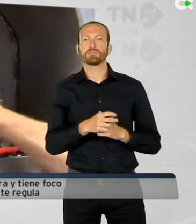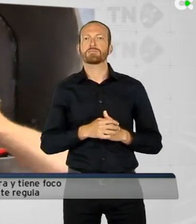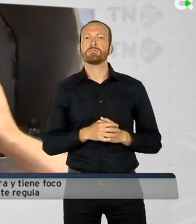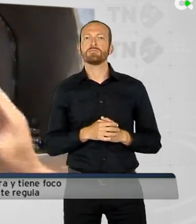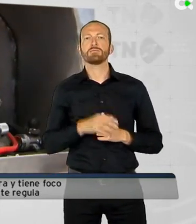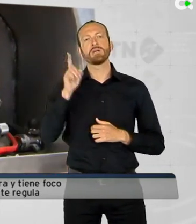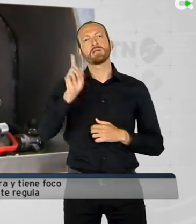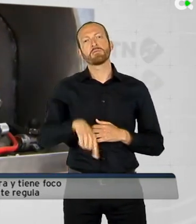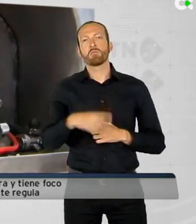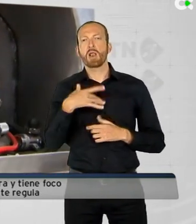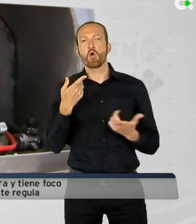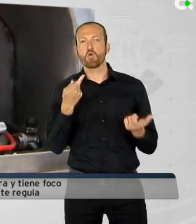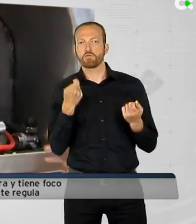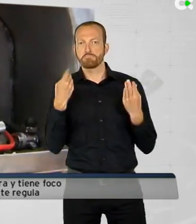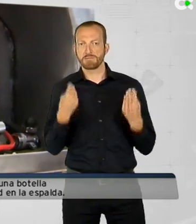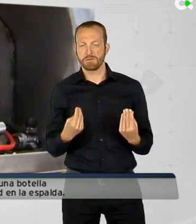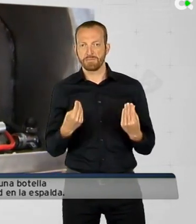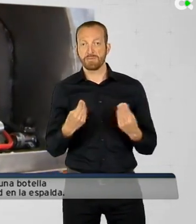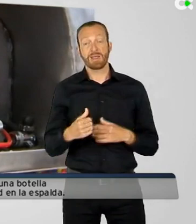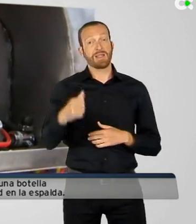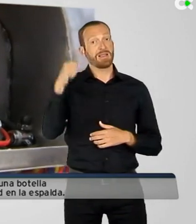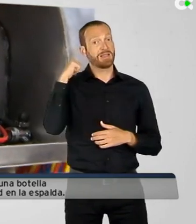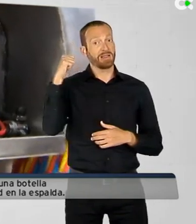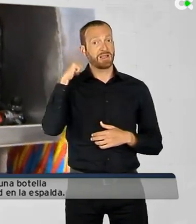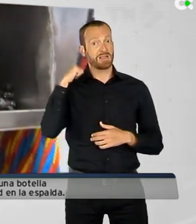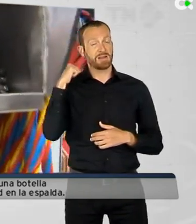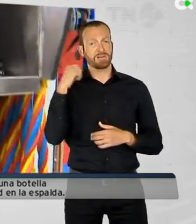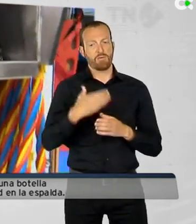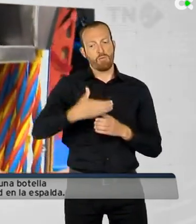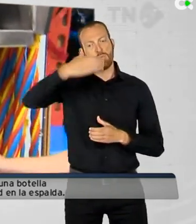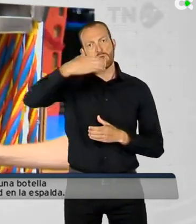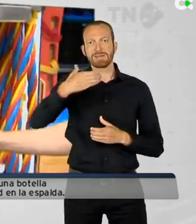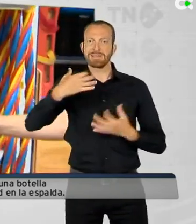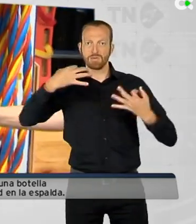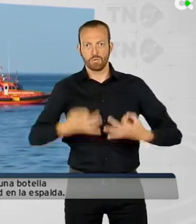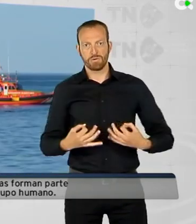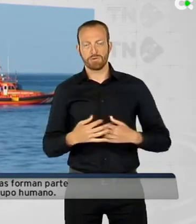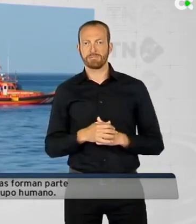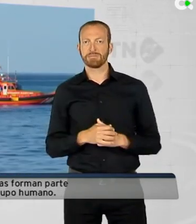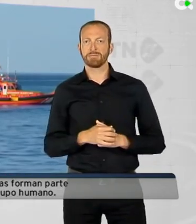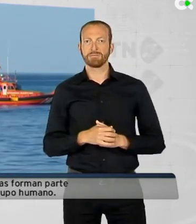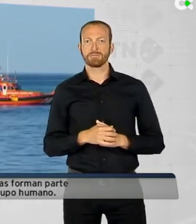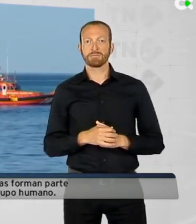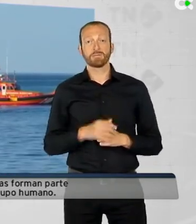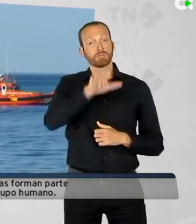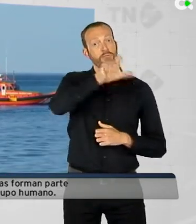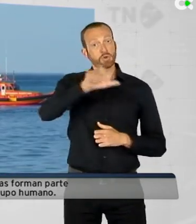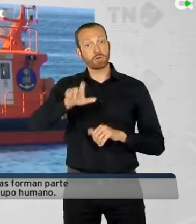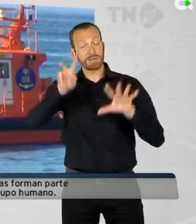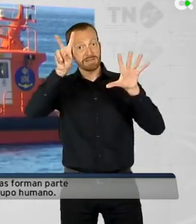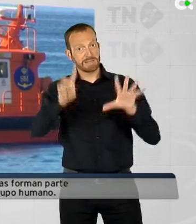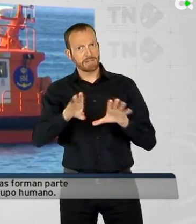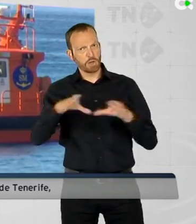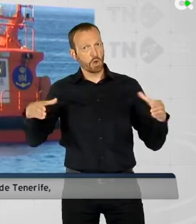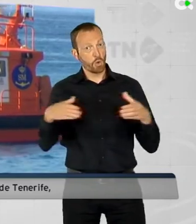Y aquí te regula. Y llevas una botella de seguridad en la espalda. 7 personas forman parte de